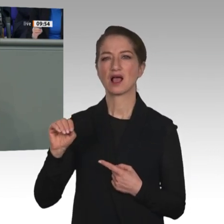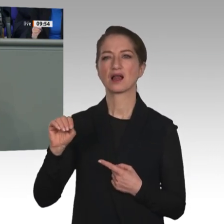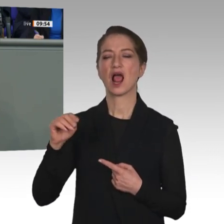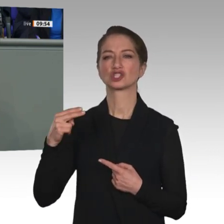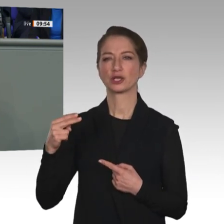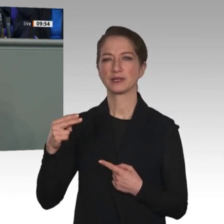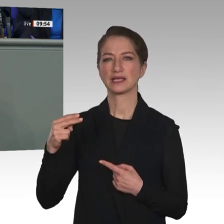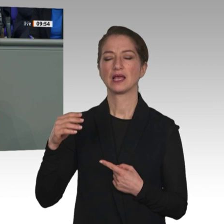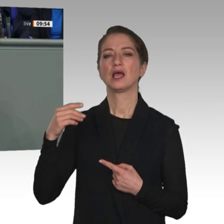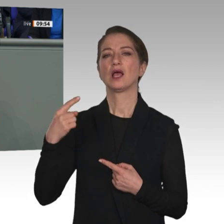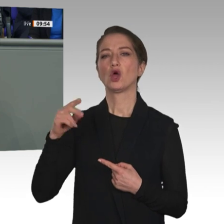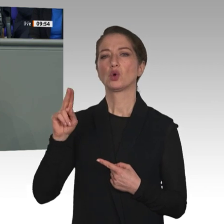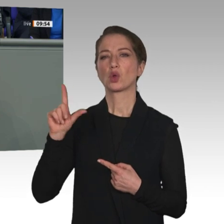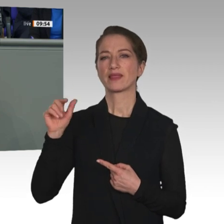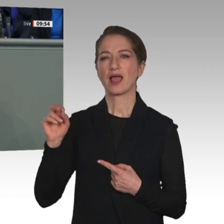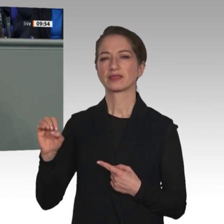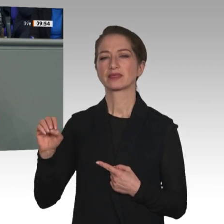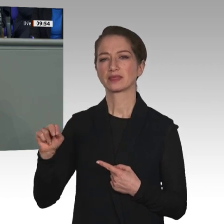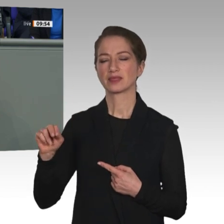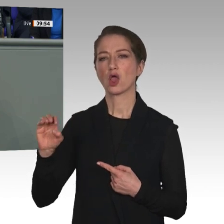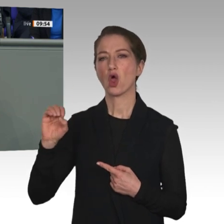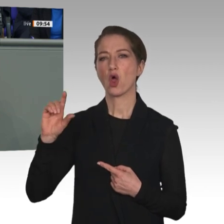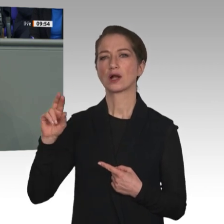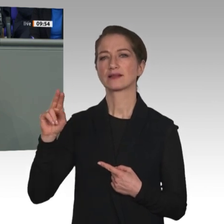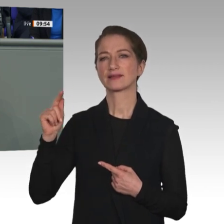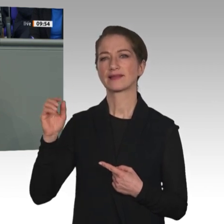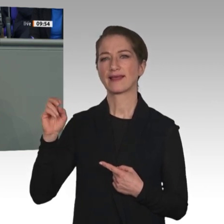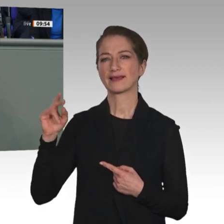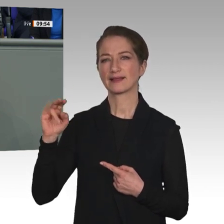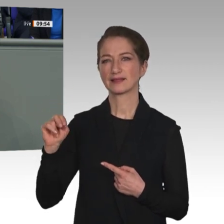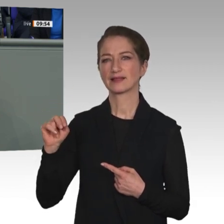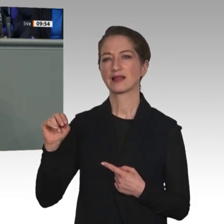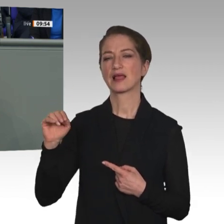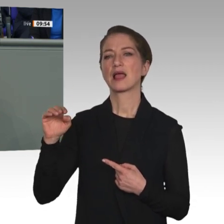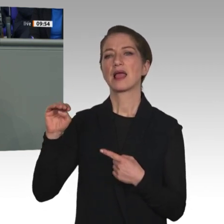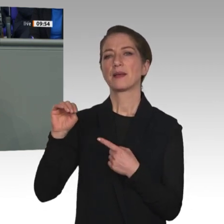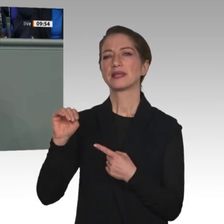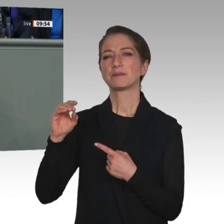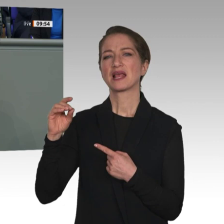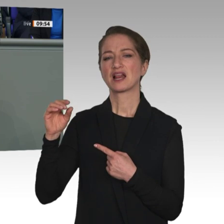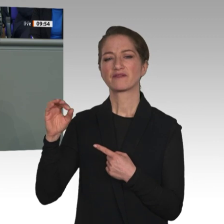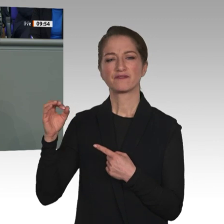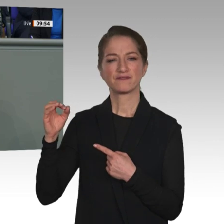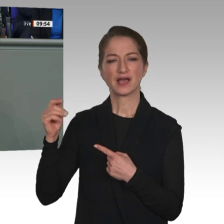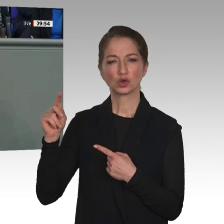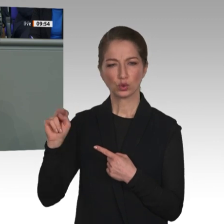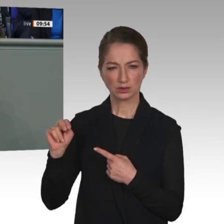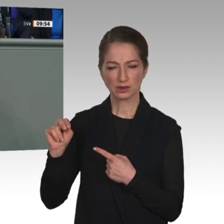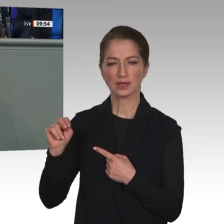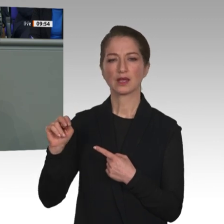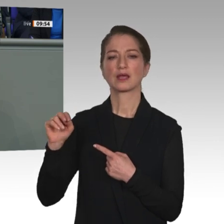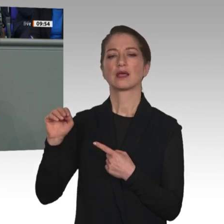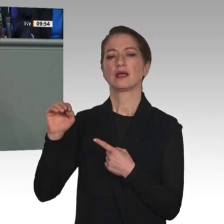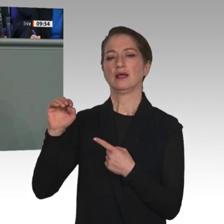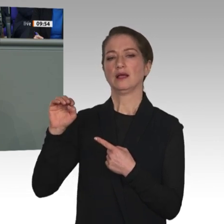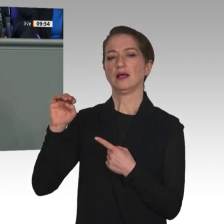Gökhan Gültekin, Mercedes Kirpasch, Hamza Kurtovic, Willi Viorel Paun, Fatih Şarıçoğlu, Ferhat